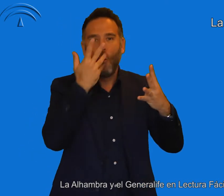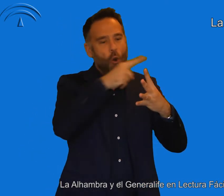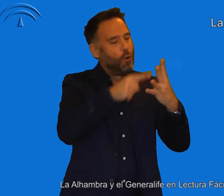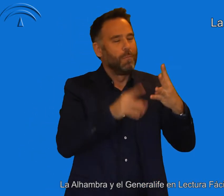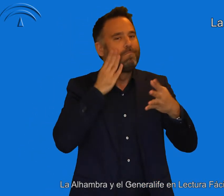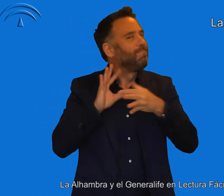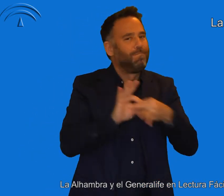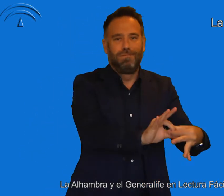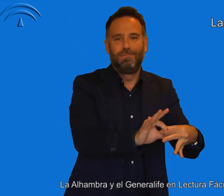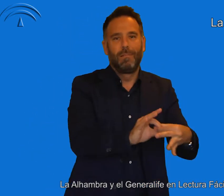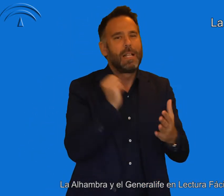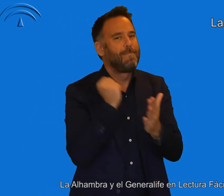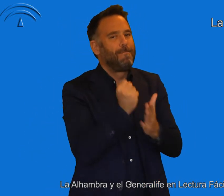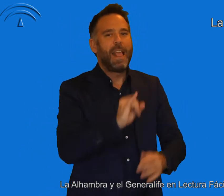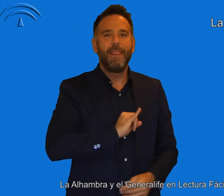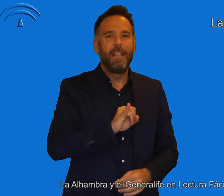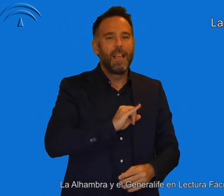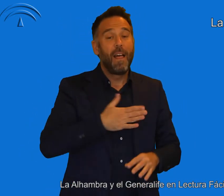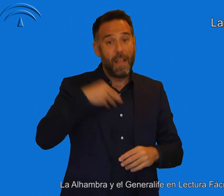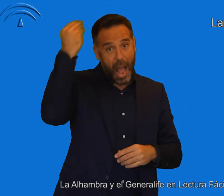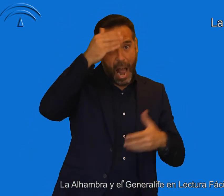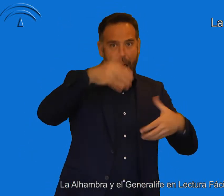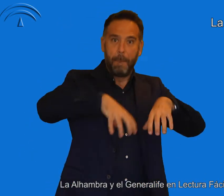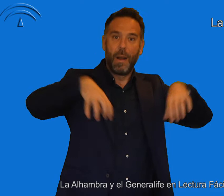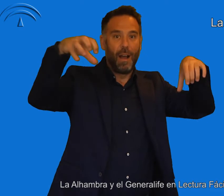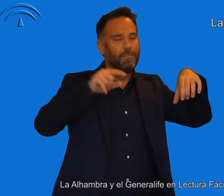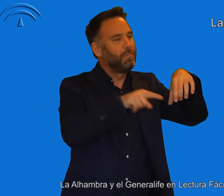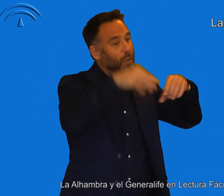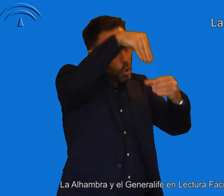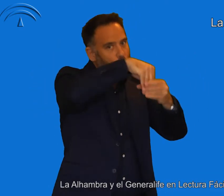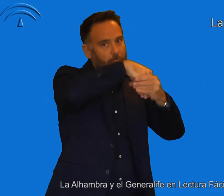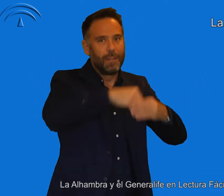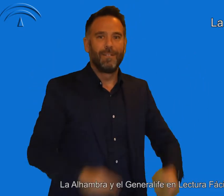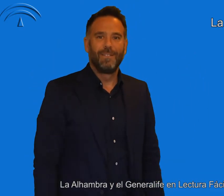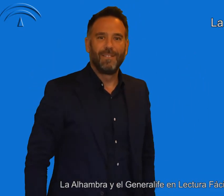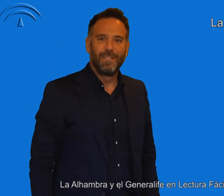rojo, azul, amarillo y verde. Eran los colores de la Alhambra.